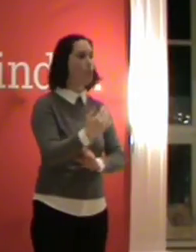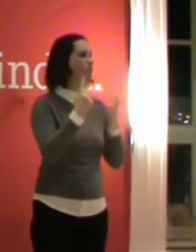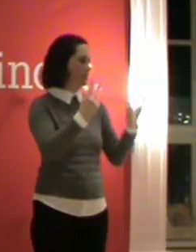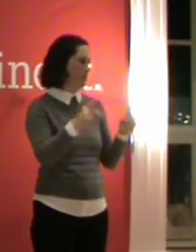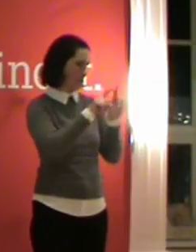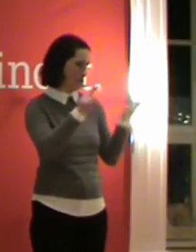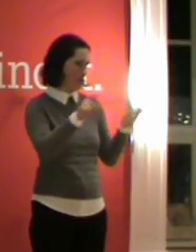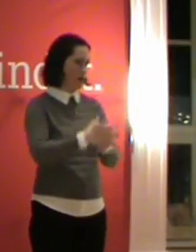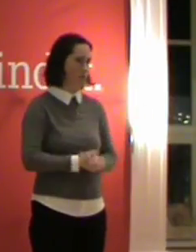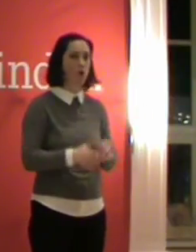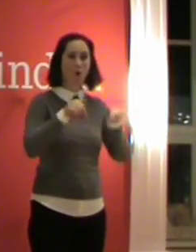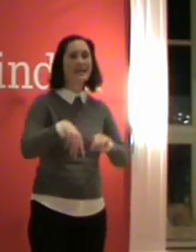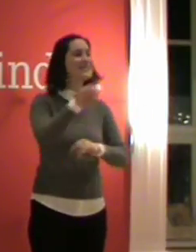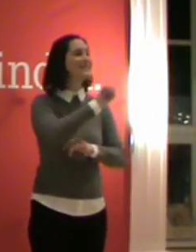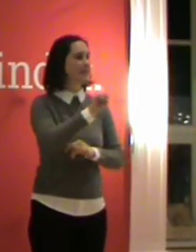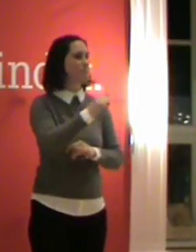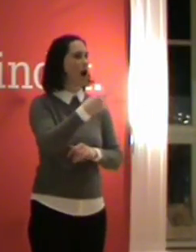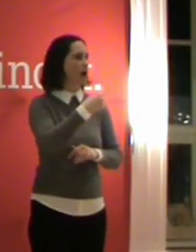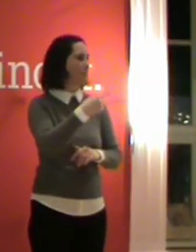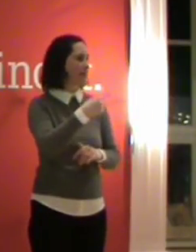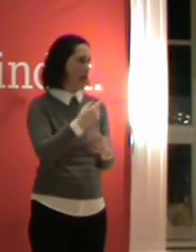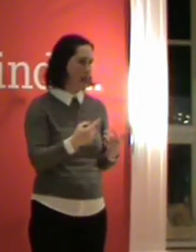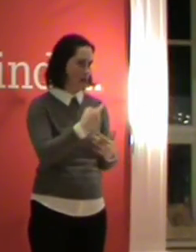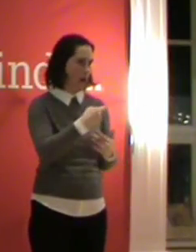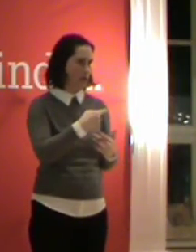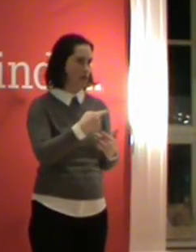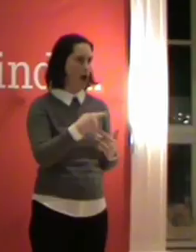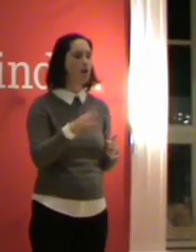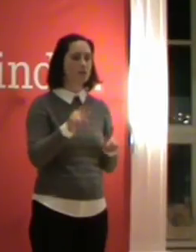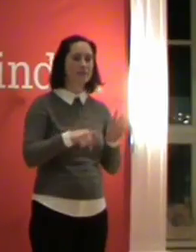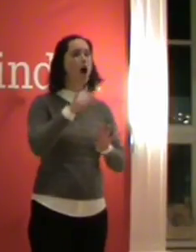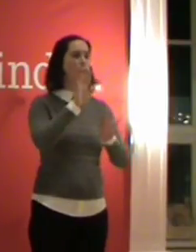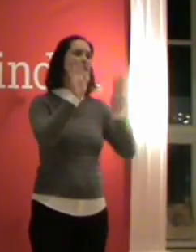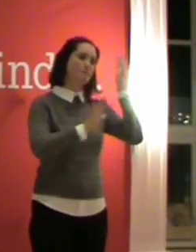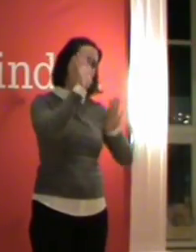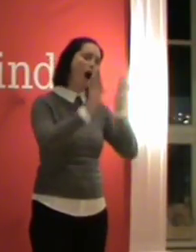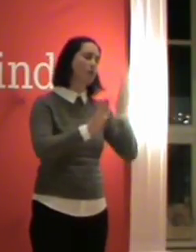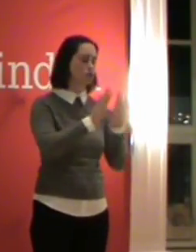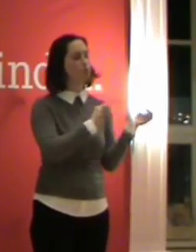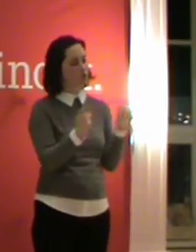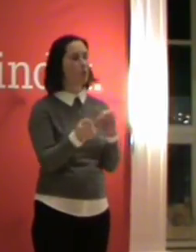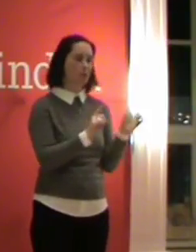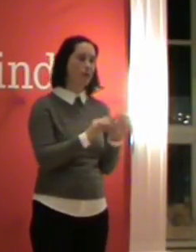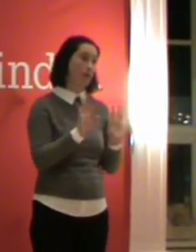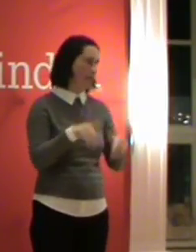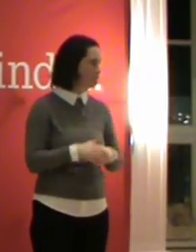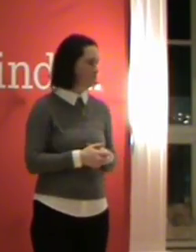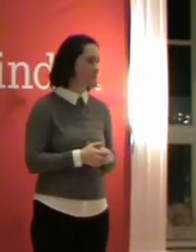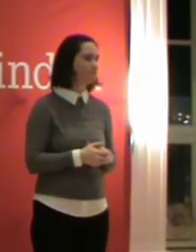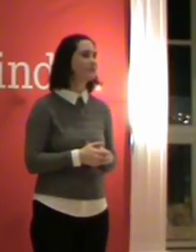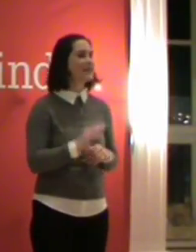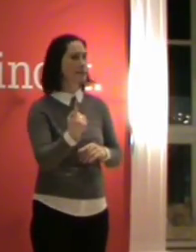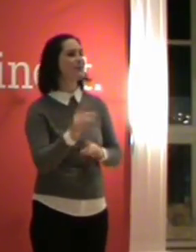heute Sigmar Gabriel, also im Übrigen wahrscheinlich in einem breiten demokratischen Prozess, verkündet, also er